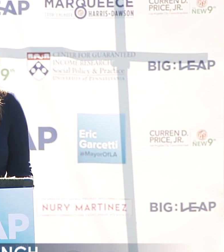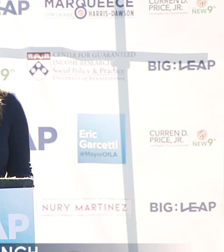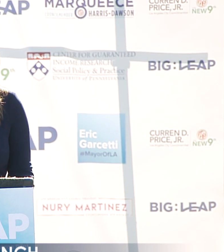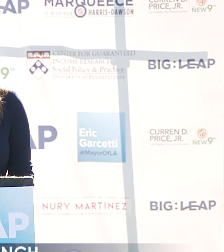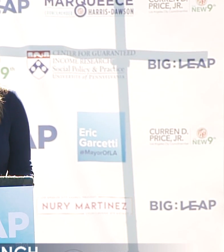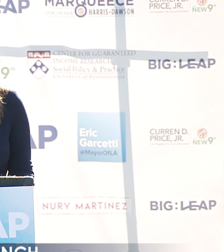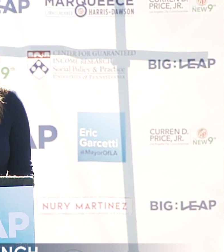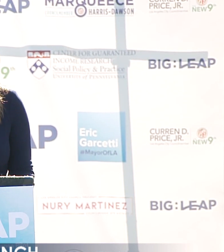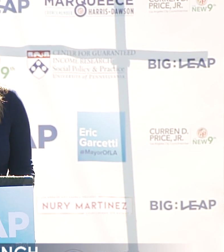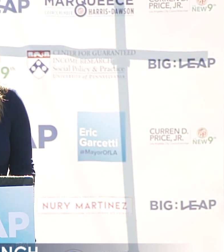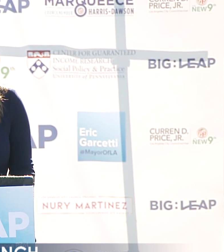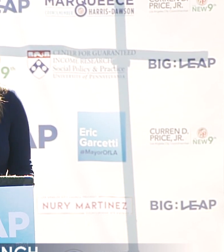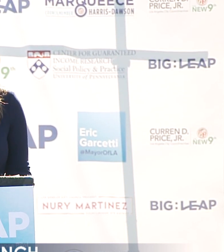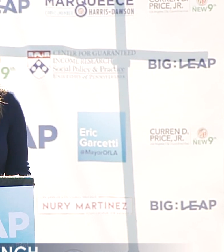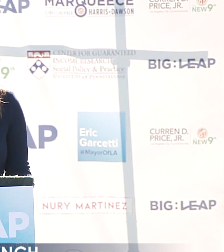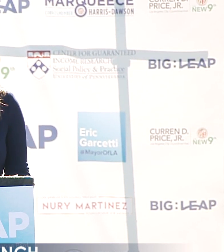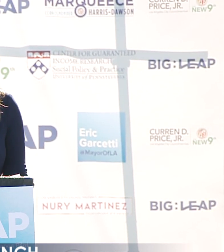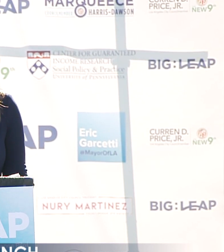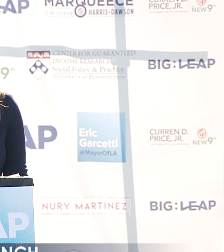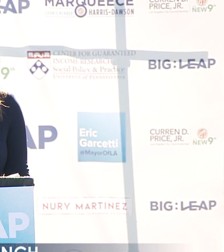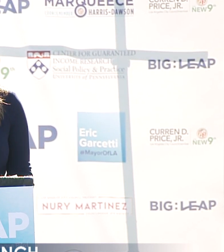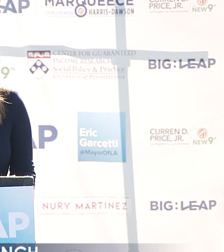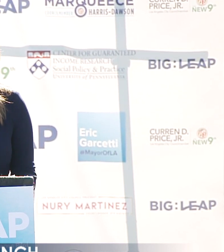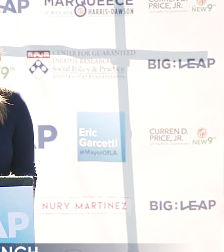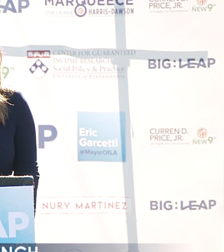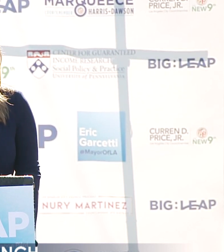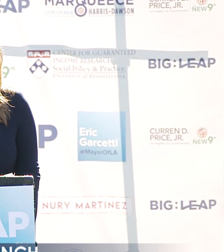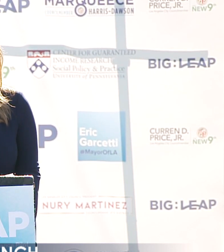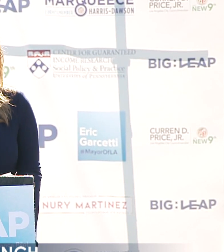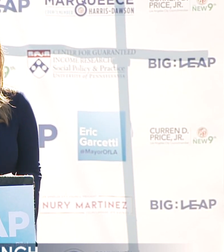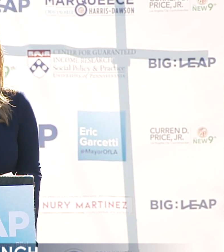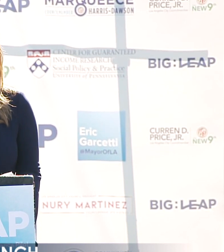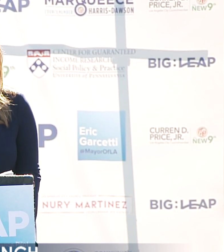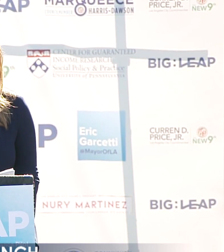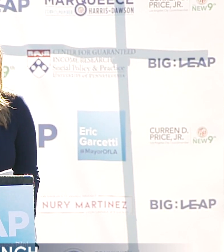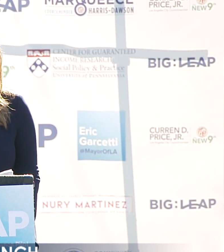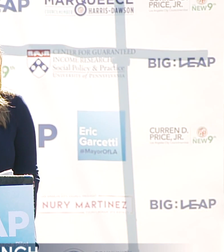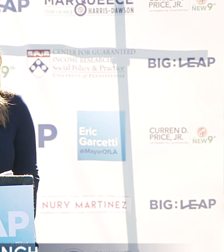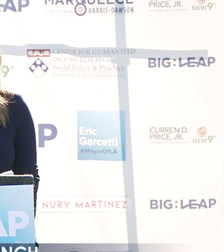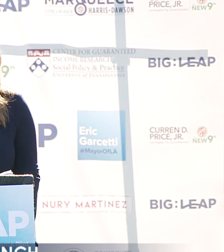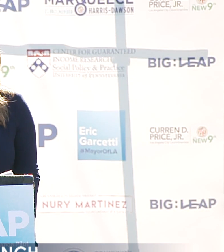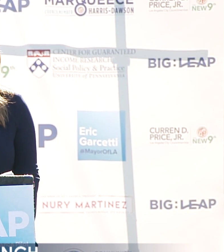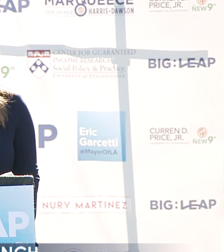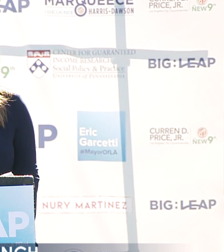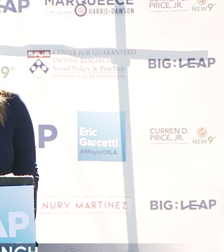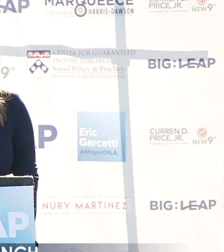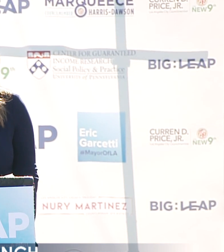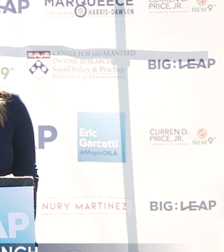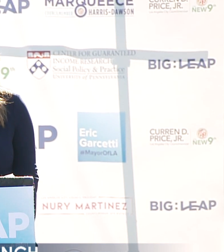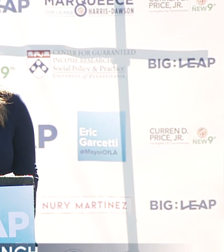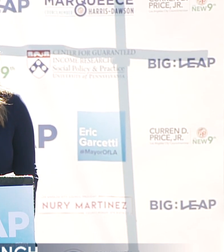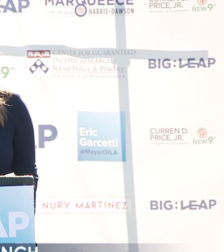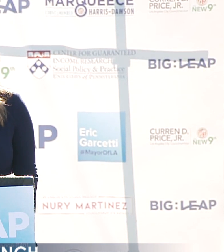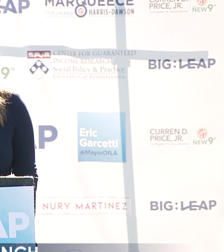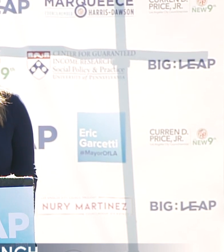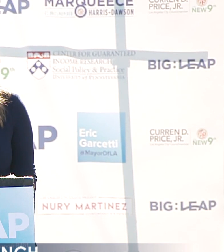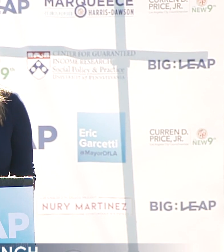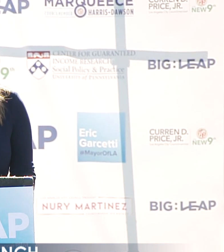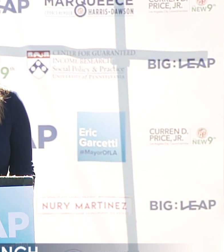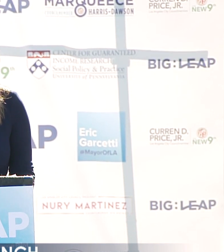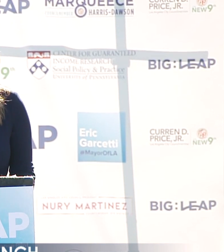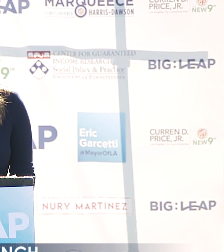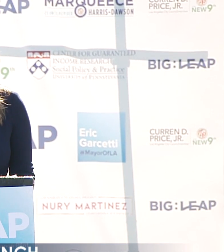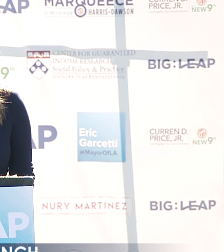problemas de su familia. La infusión de estos fondos adicionales ayudará a las familias a satisfacer